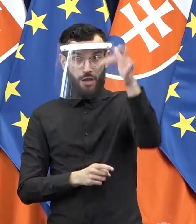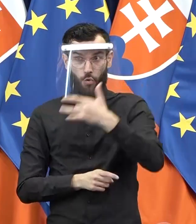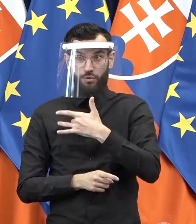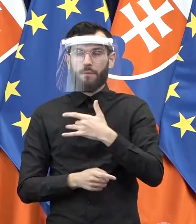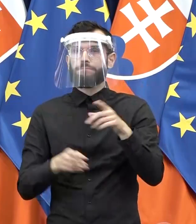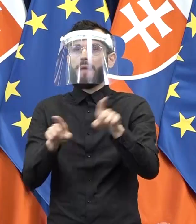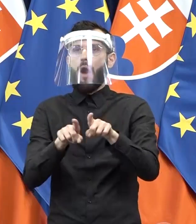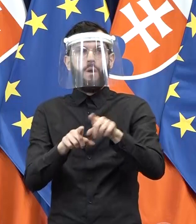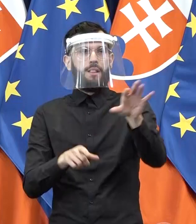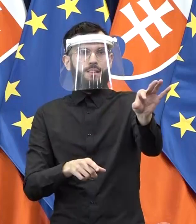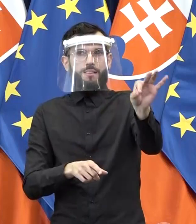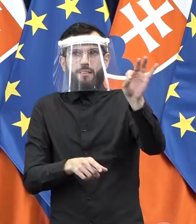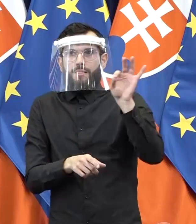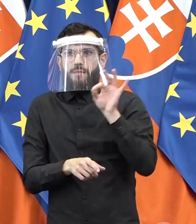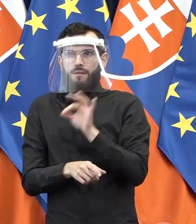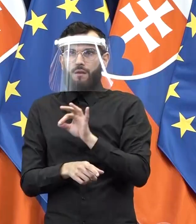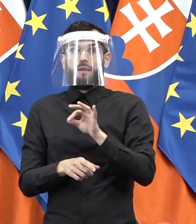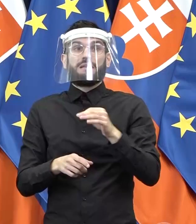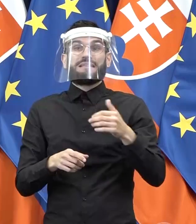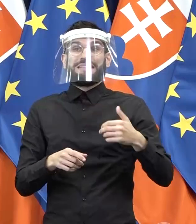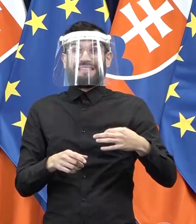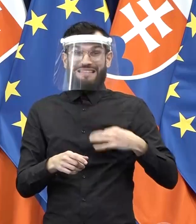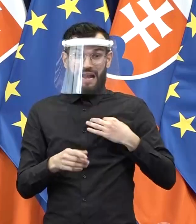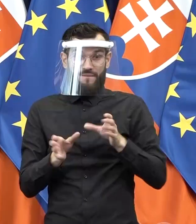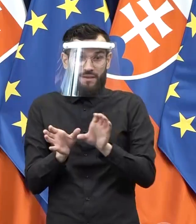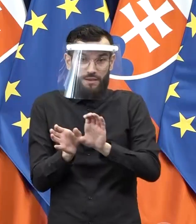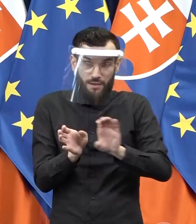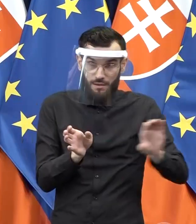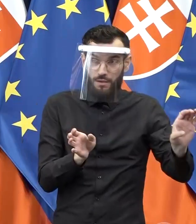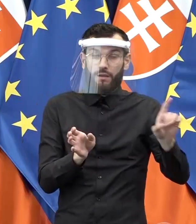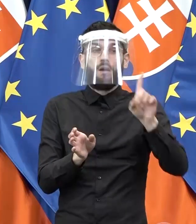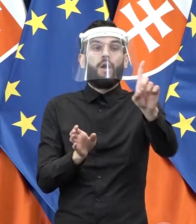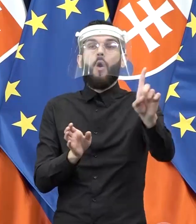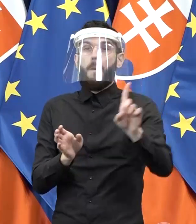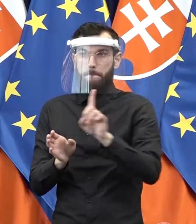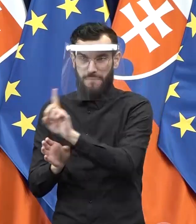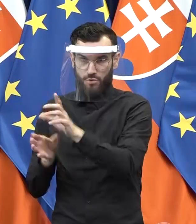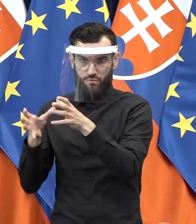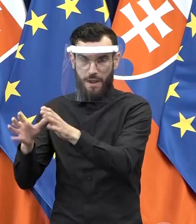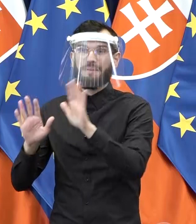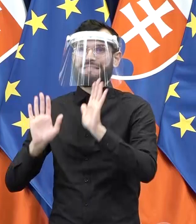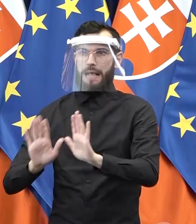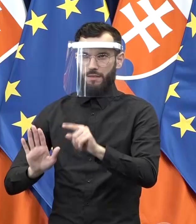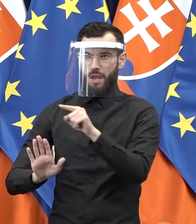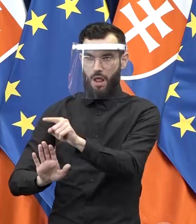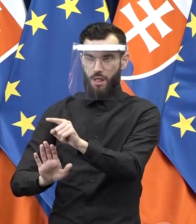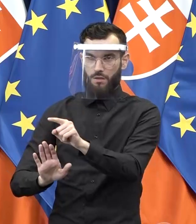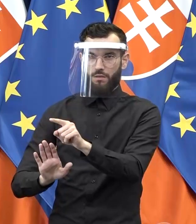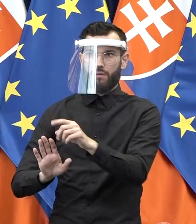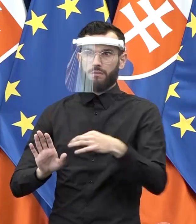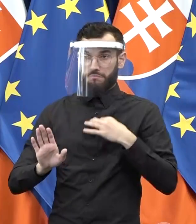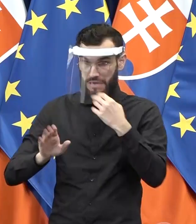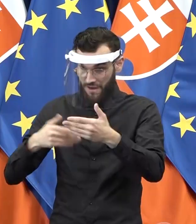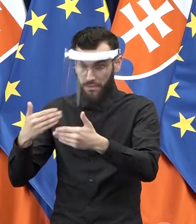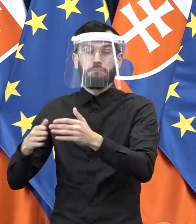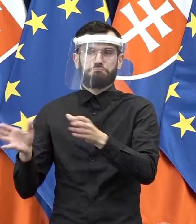vyťahnuť ich z spoločenstva, zdravých ľudí, dať ich na patričné miesto dovtedy, dokedy nebudú zdraví.